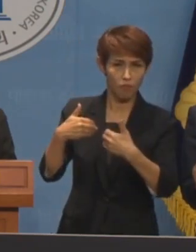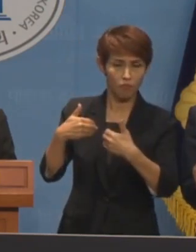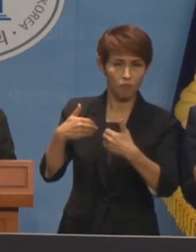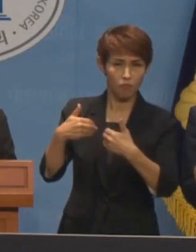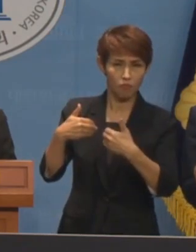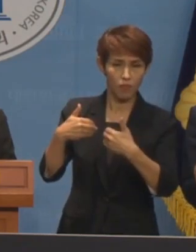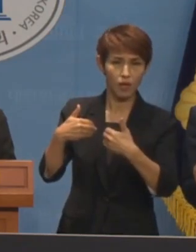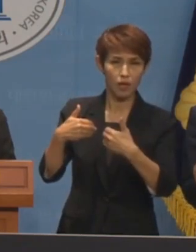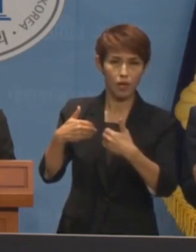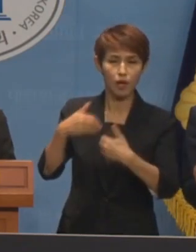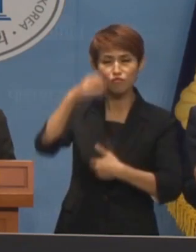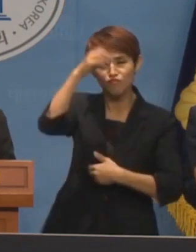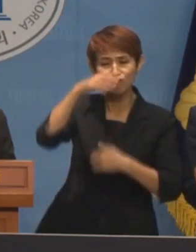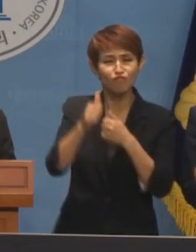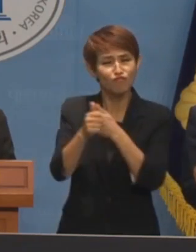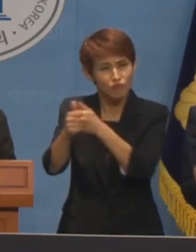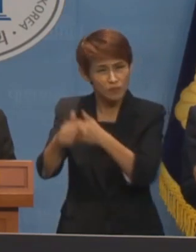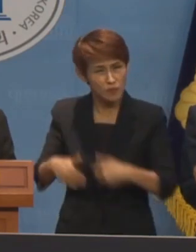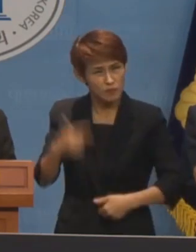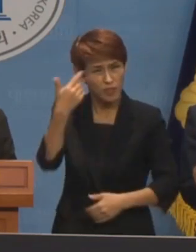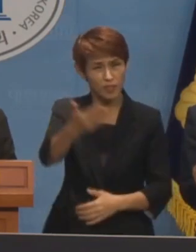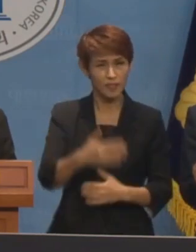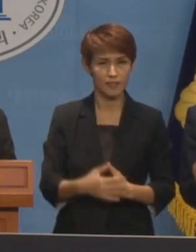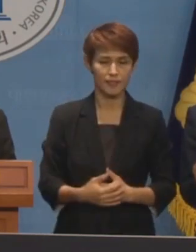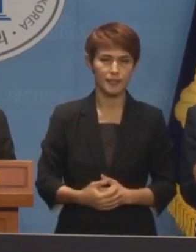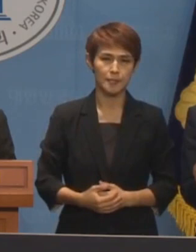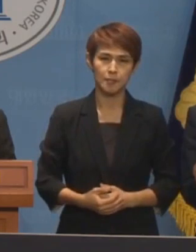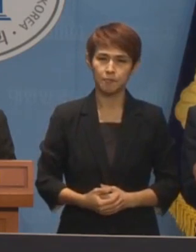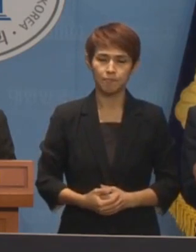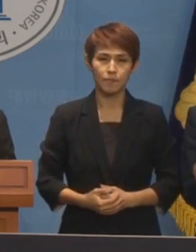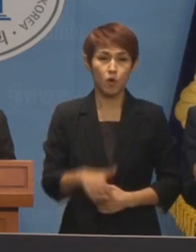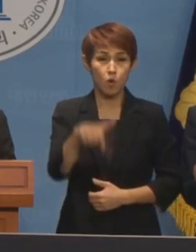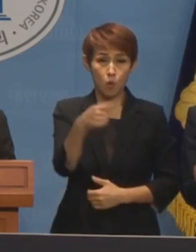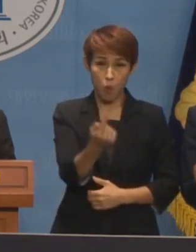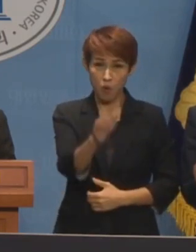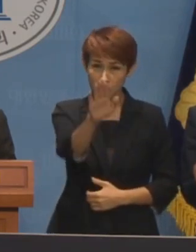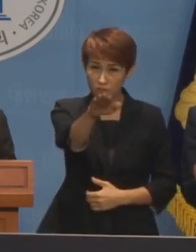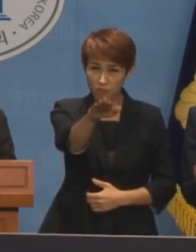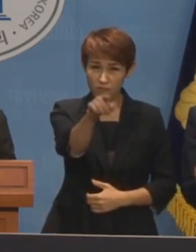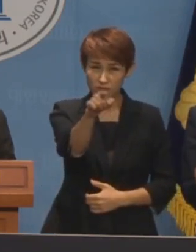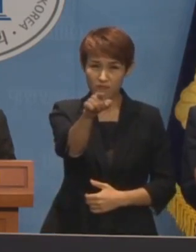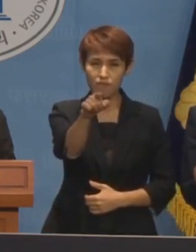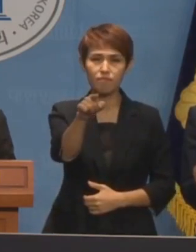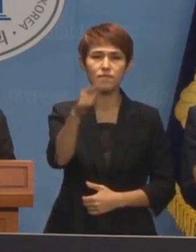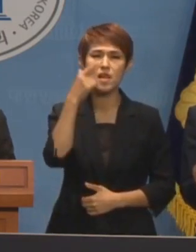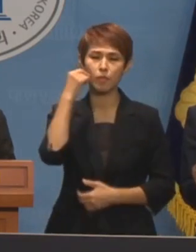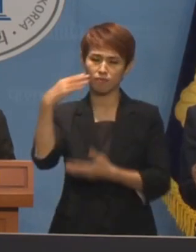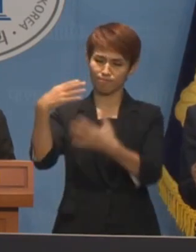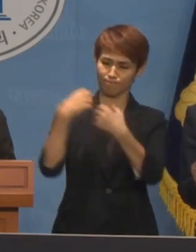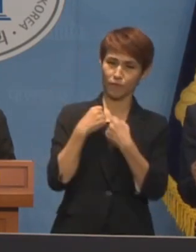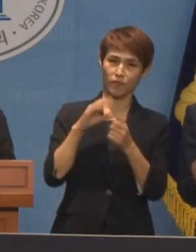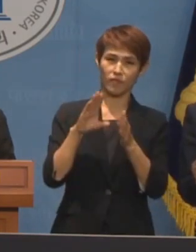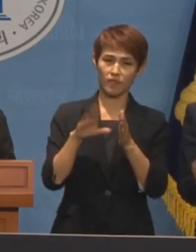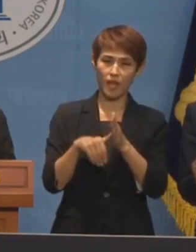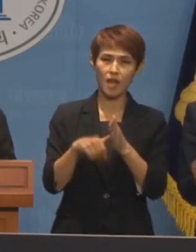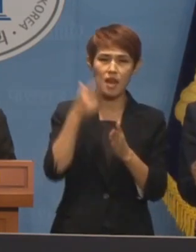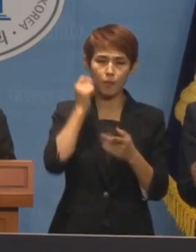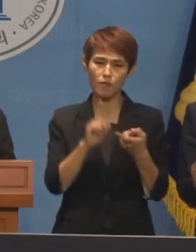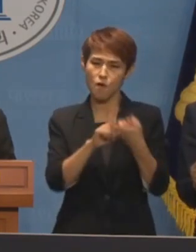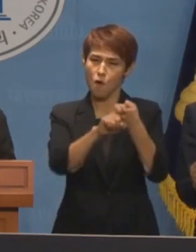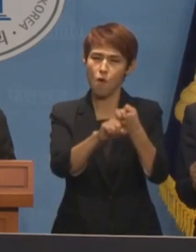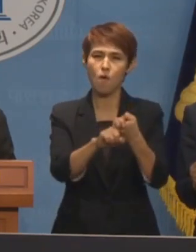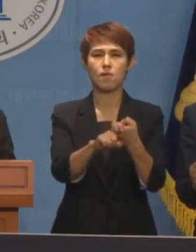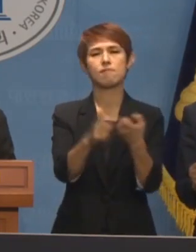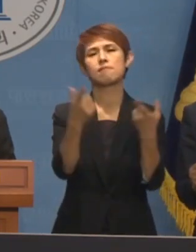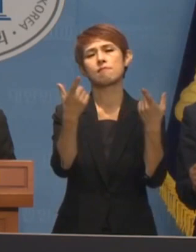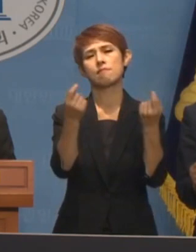굴족하여 맹목적으로 따라야 한단 말인가? 그렇다면 고민정 의원이야말로 일제강점기의 친일파이처럼